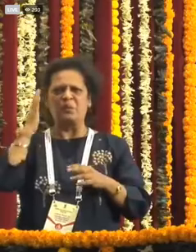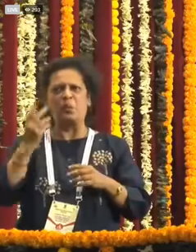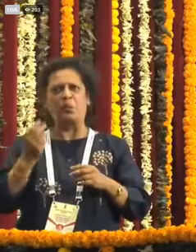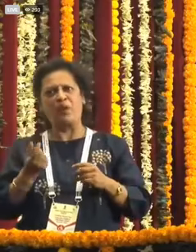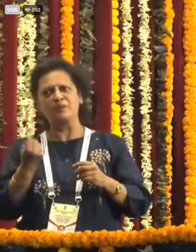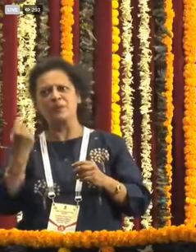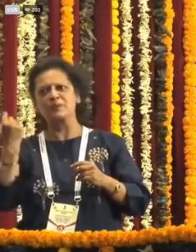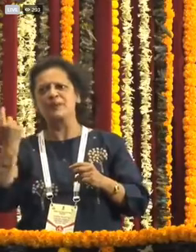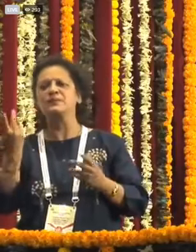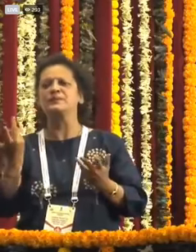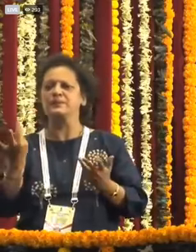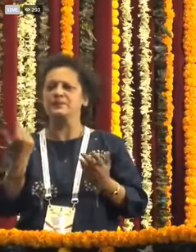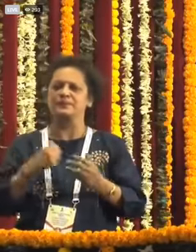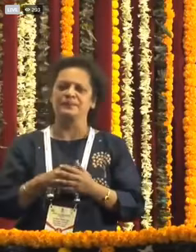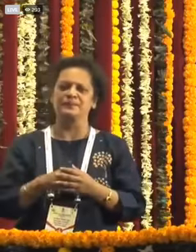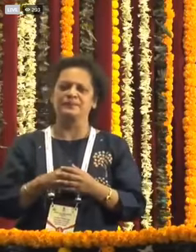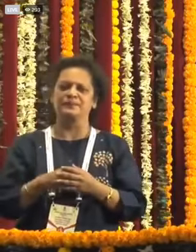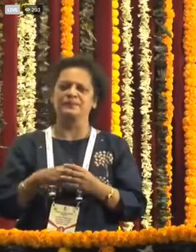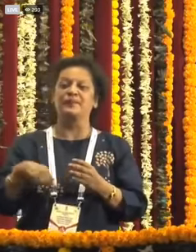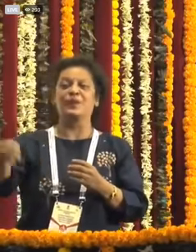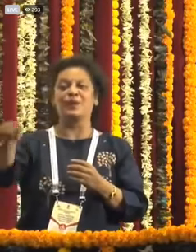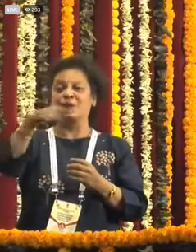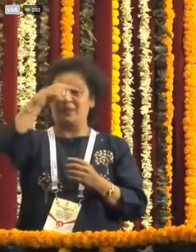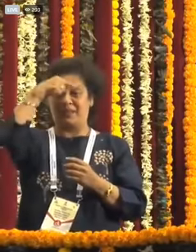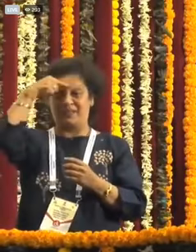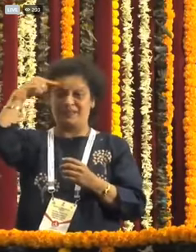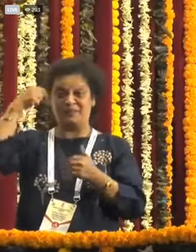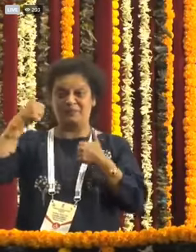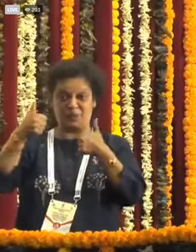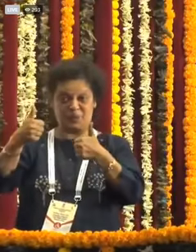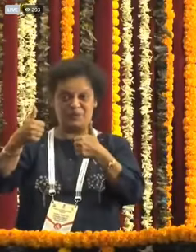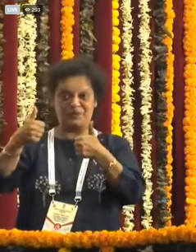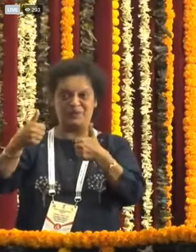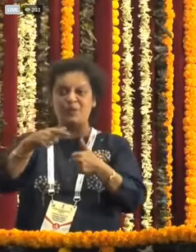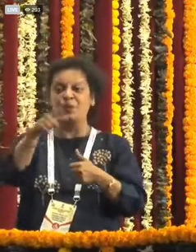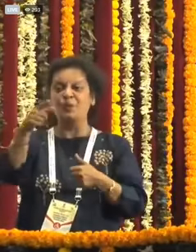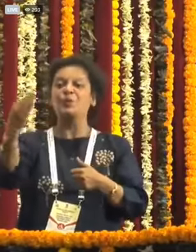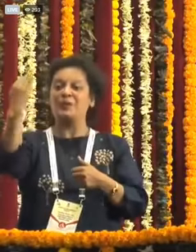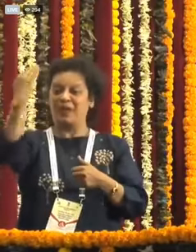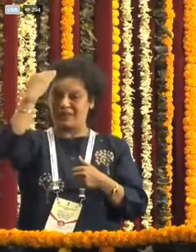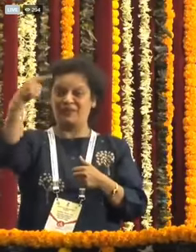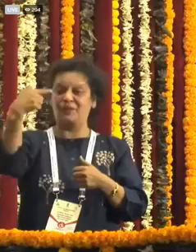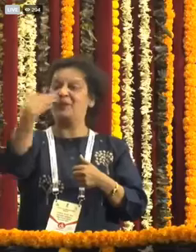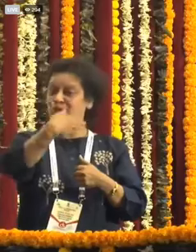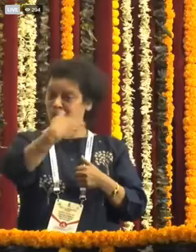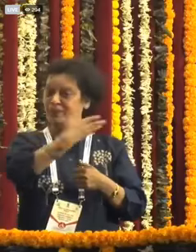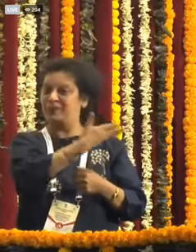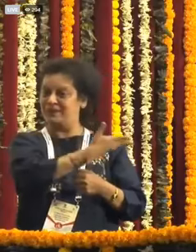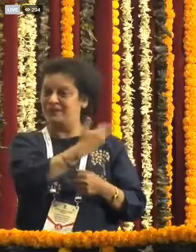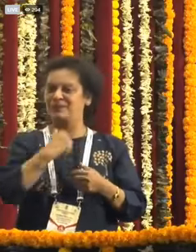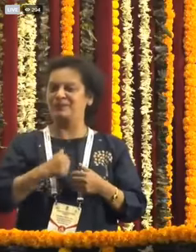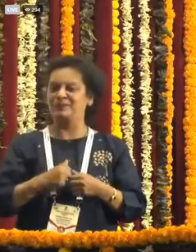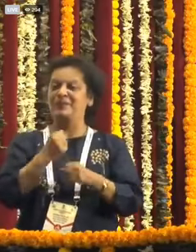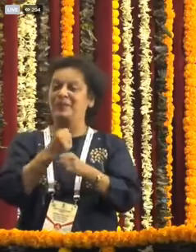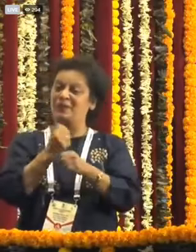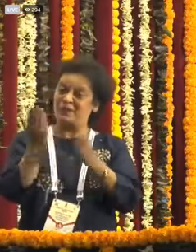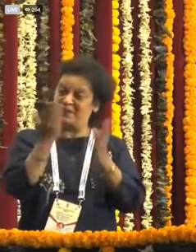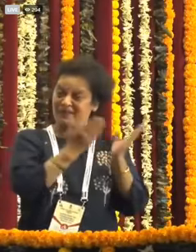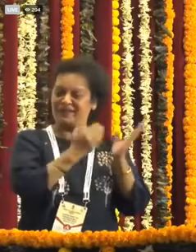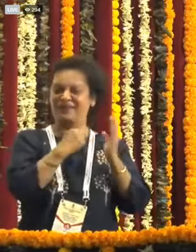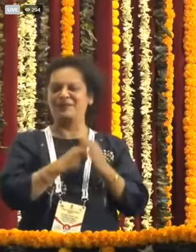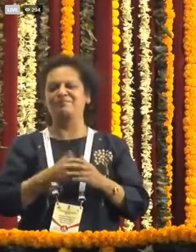नव्हतं। परंतु तुम्ही सगळे भाग्यवान आहात तुमच्या शुभेच्छा आणि आशीर्वाद आमच्या सरकारला भेटणार